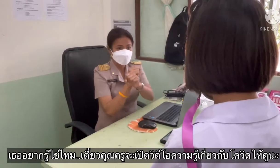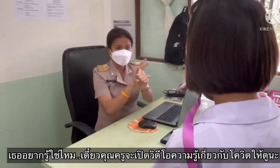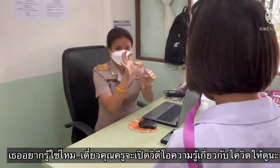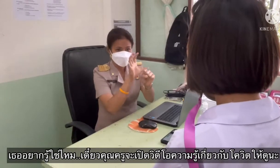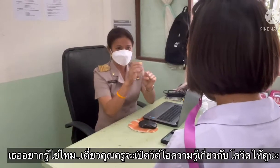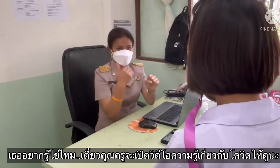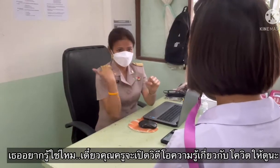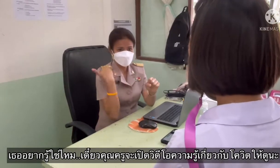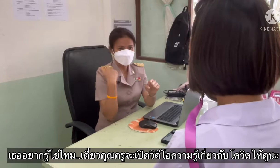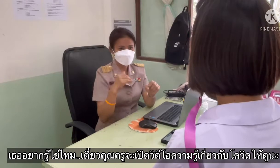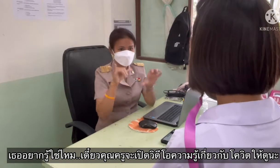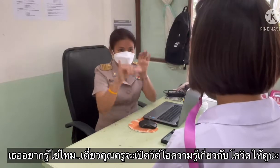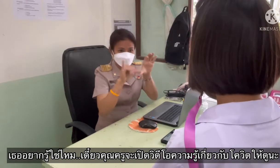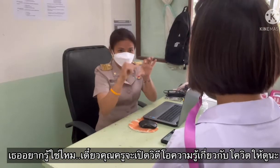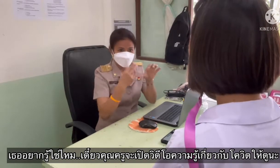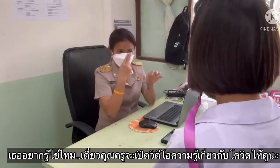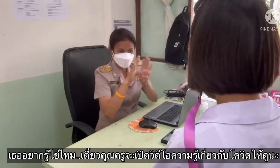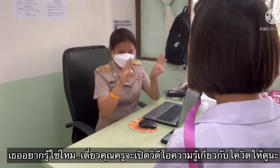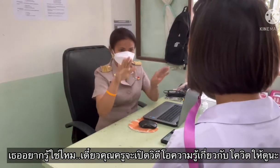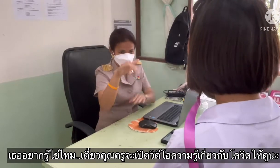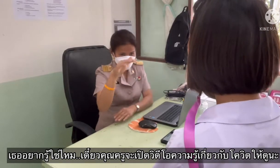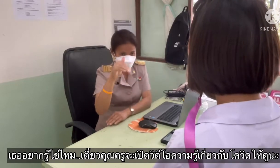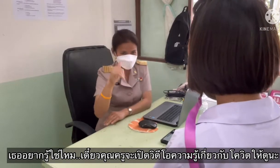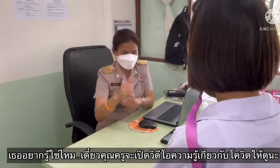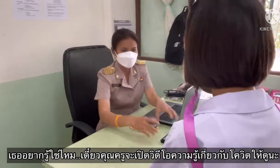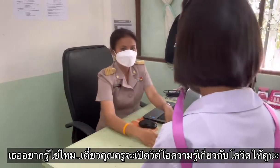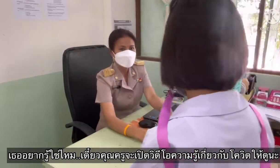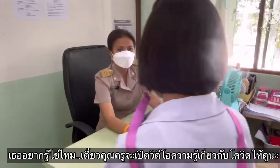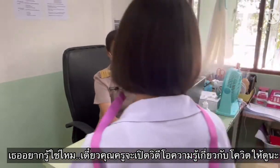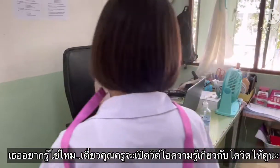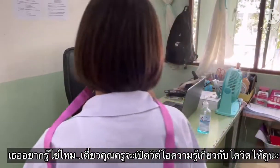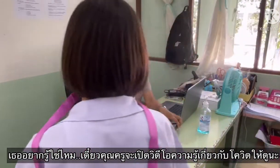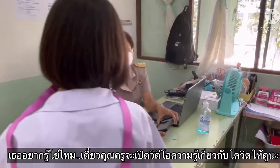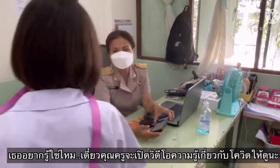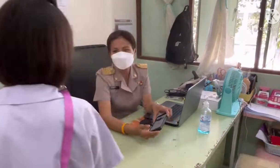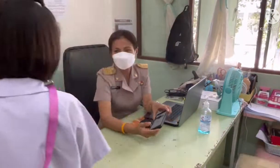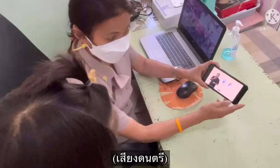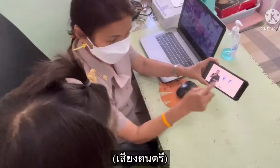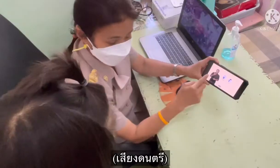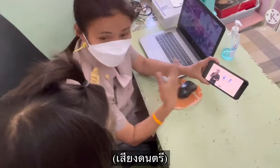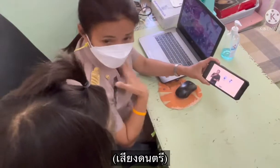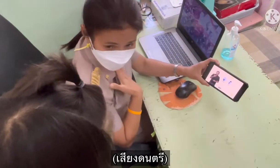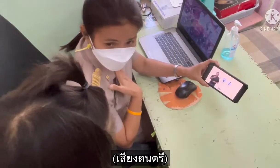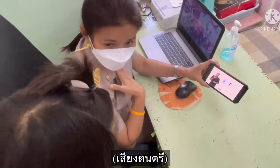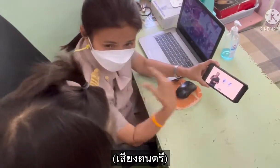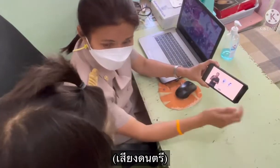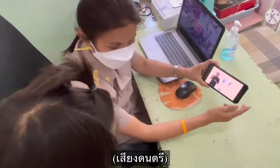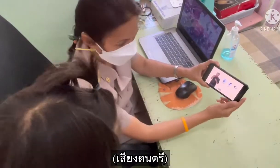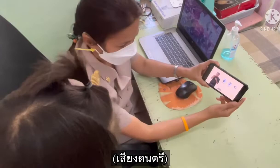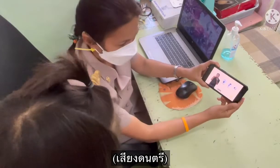ณะยังไงคะเธออยากเรียนรู้ใช่ไหมเดี๋ยวคุณครูจะเปิดความรู้เรื่องโควิดให้ดูนะมาดูกัน